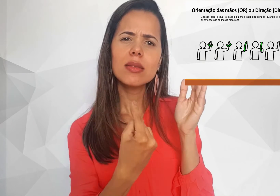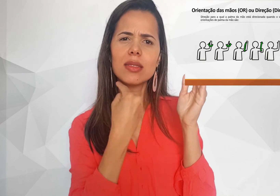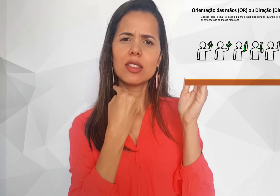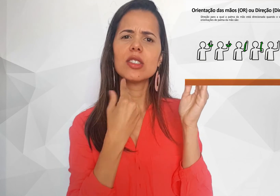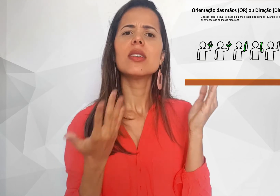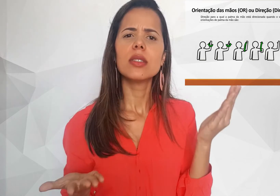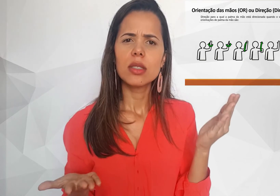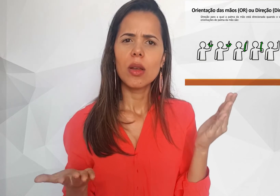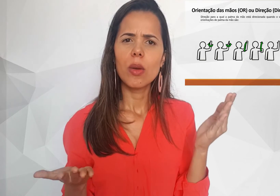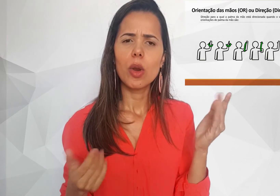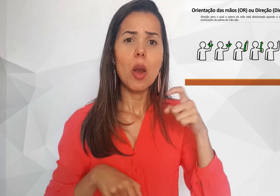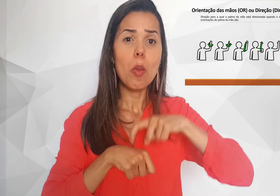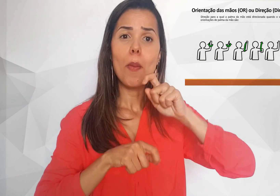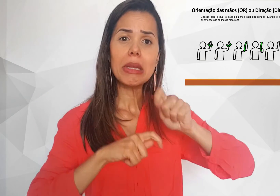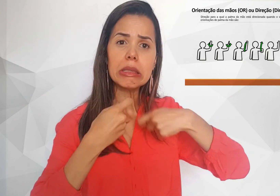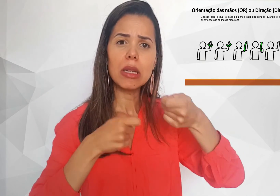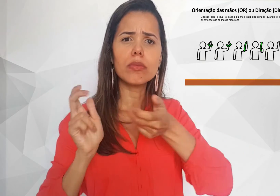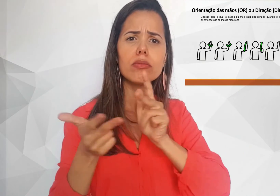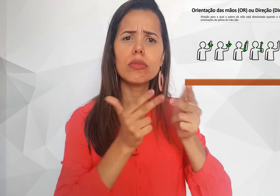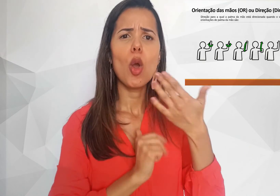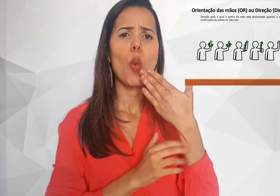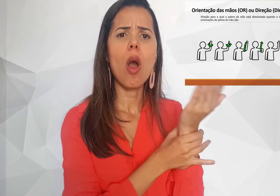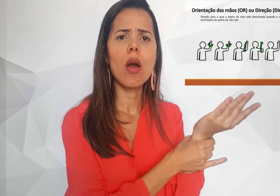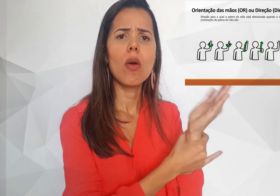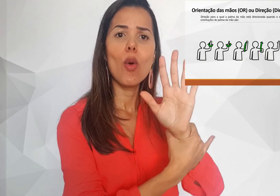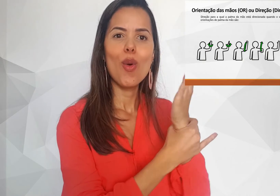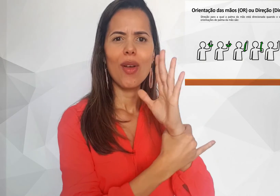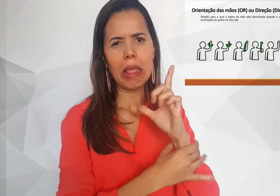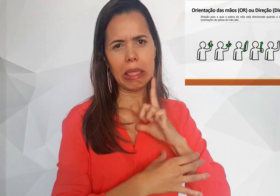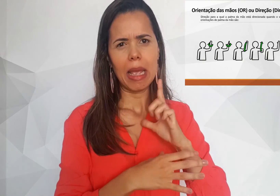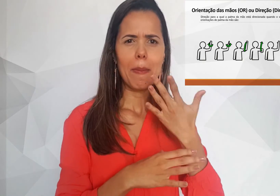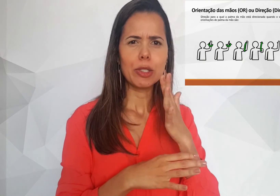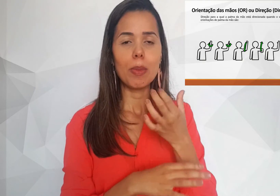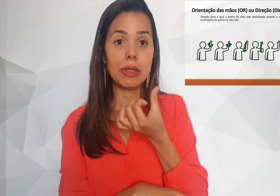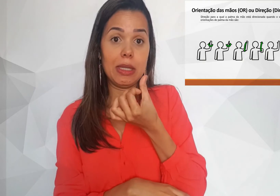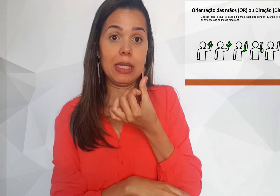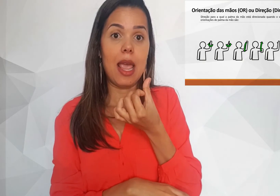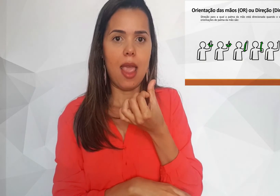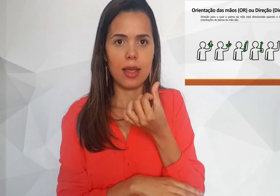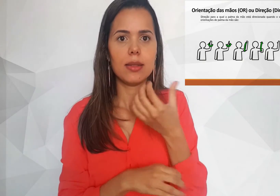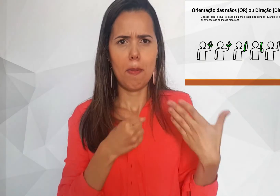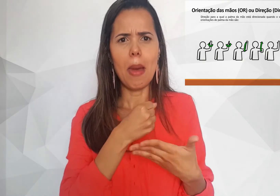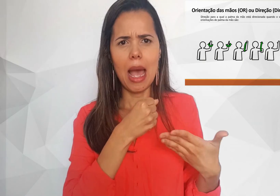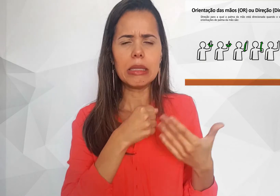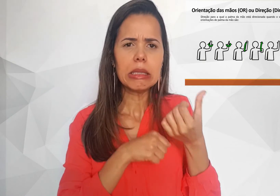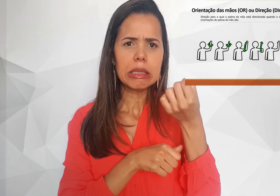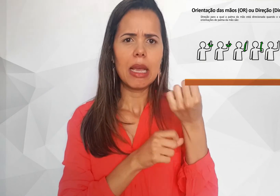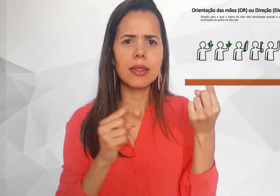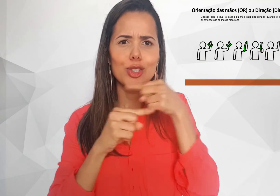para onde a palma da mão está direcionada quando o sinal é produzido. Nós temos basicamente 6 orientações possíveis, assim